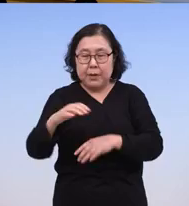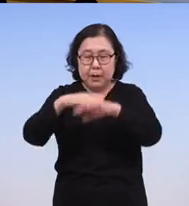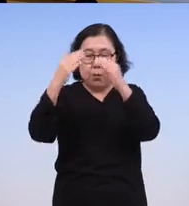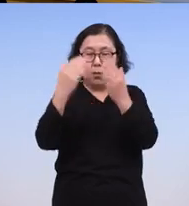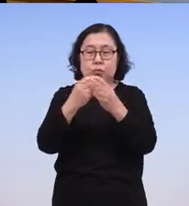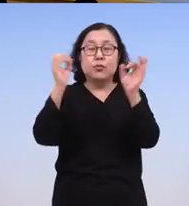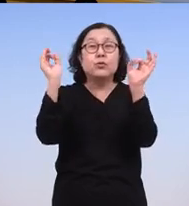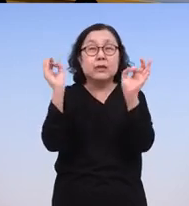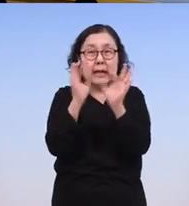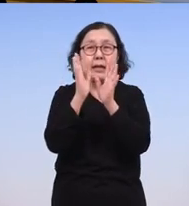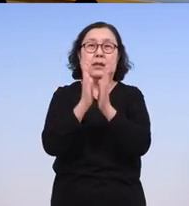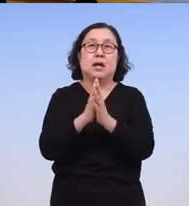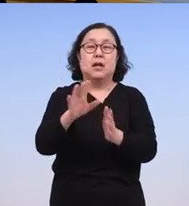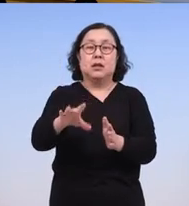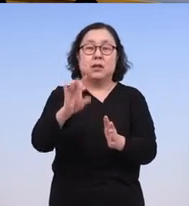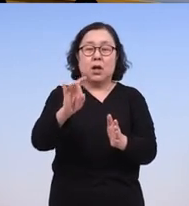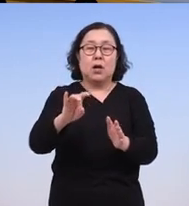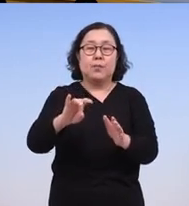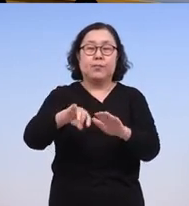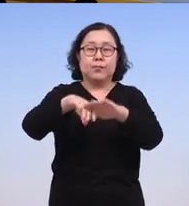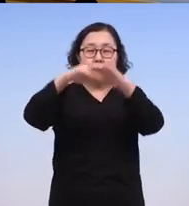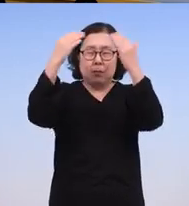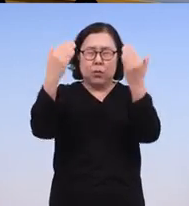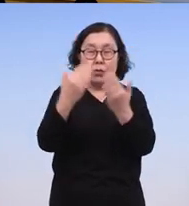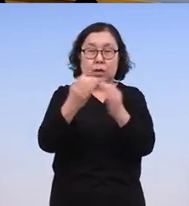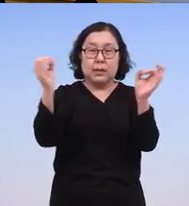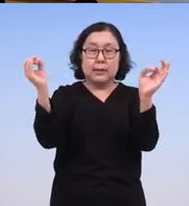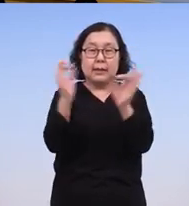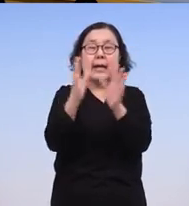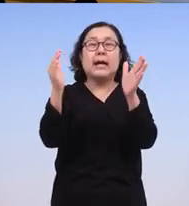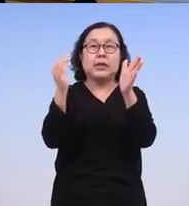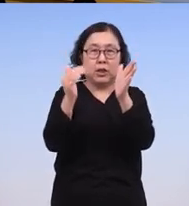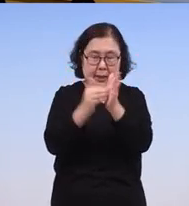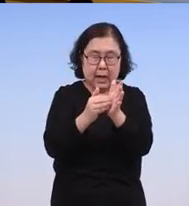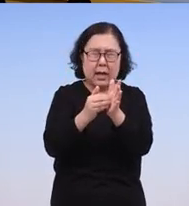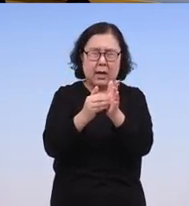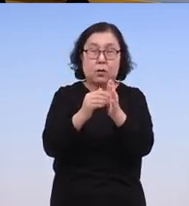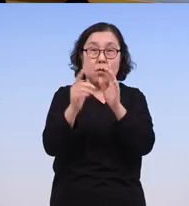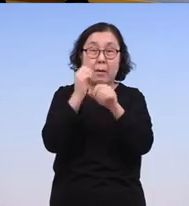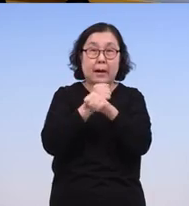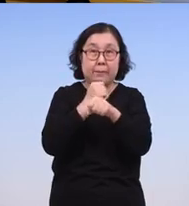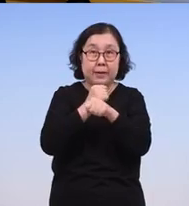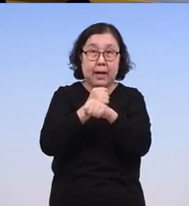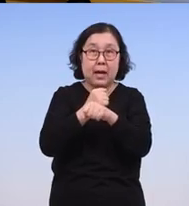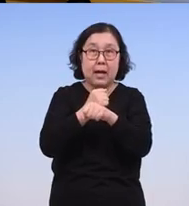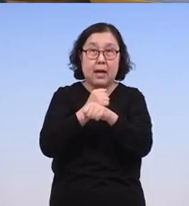다 지나갔음이로라. 여러분이 새하늘과 새 땅을 사모하며 살아간다는 의미가